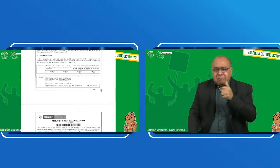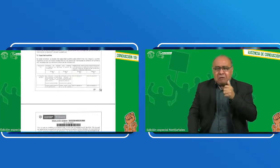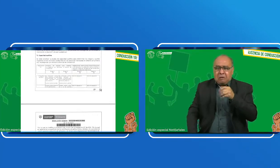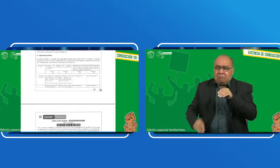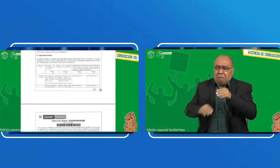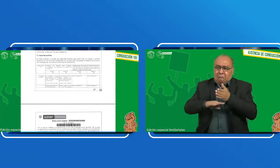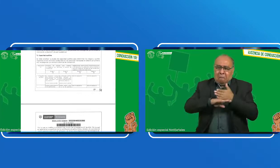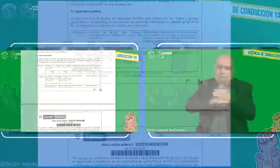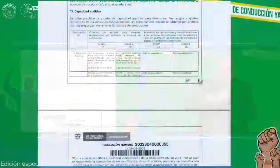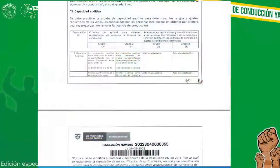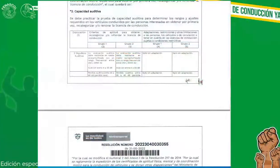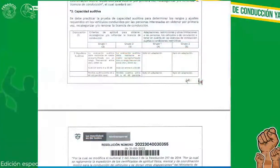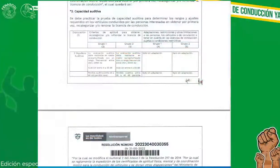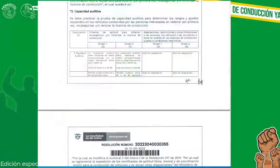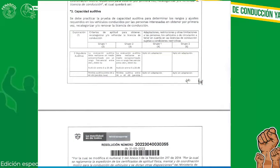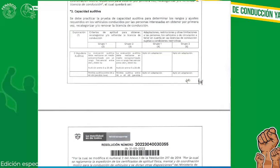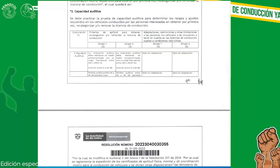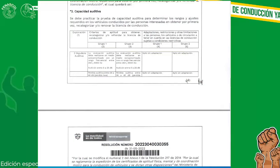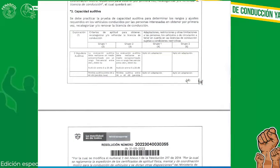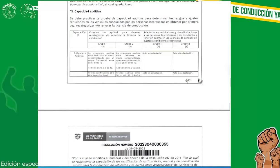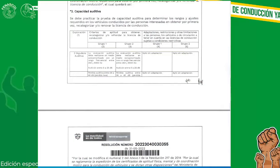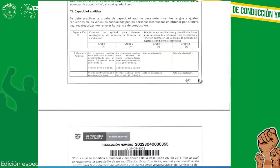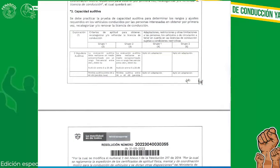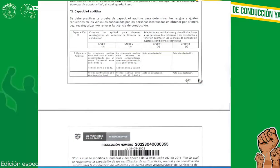ver mejor. En este momento.